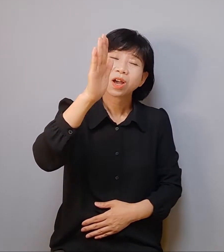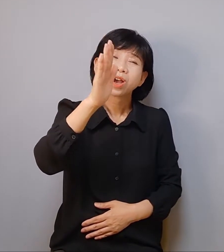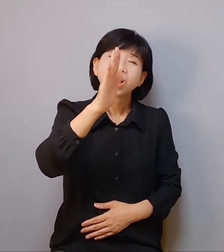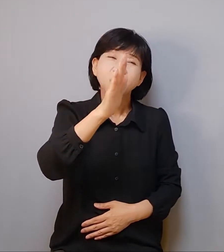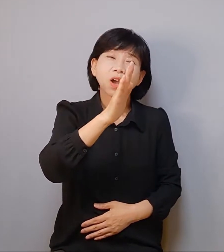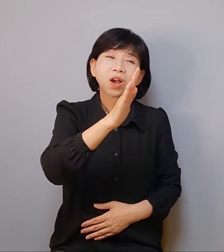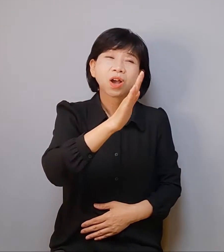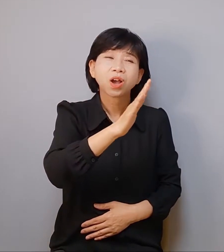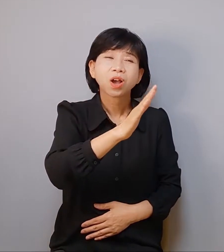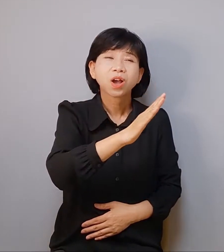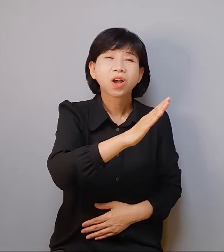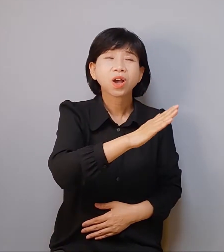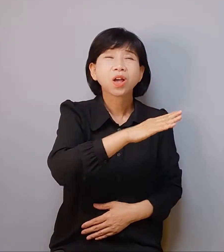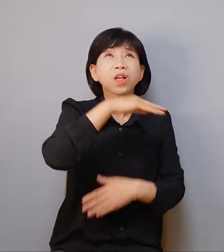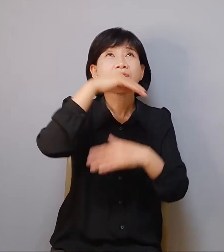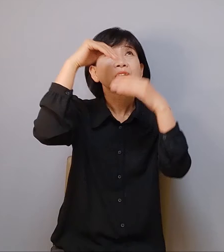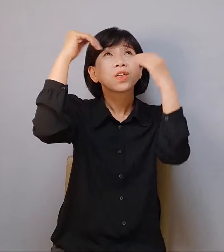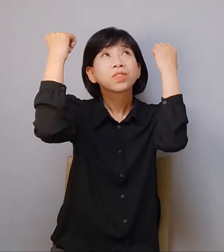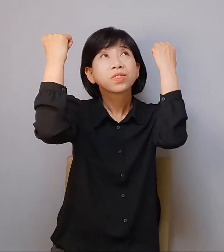저에게서